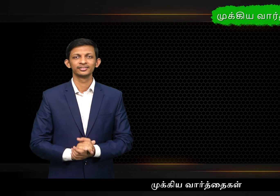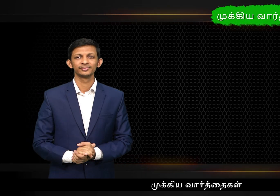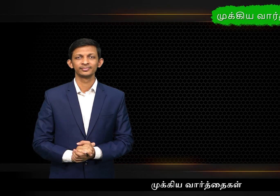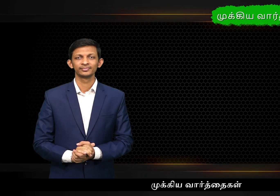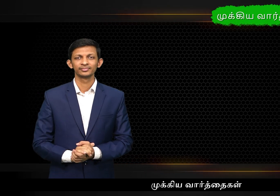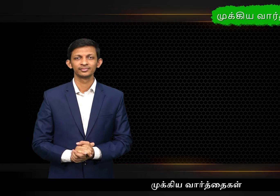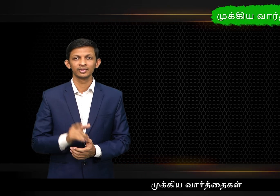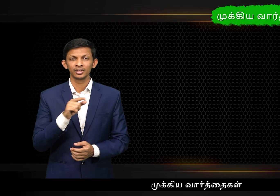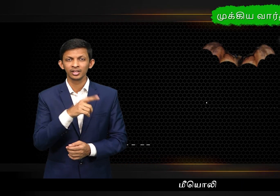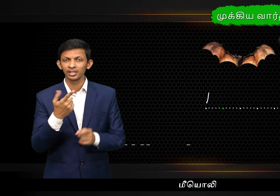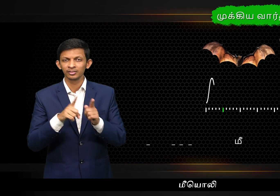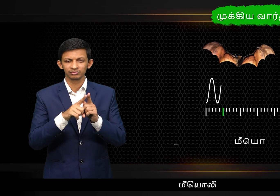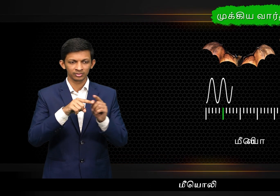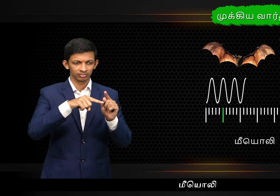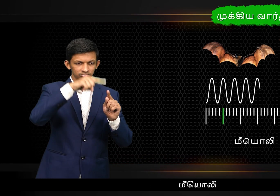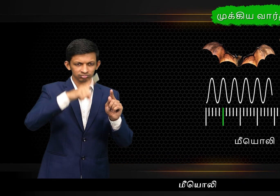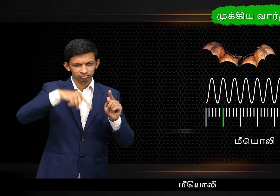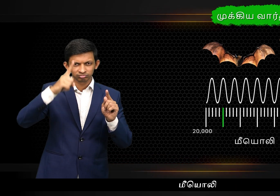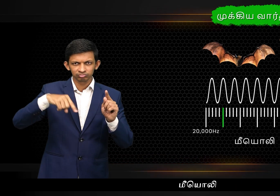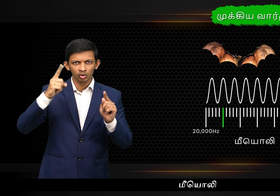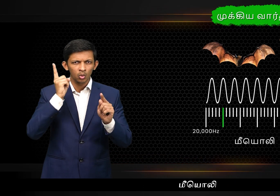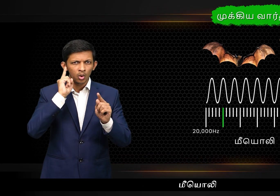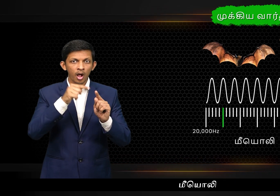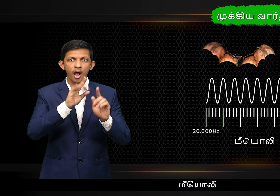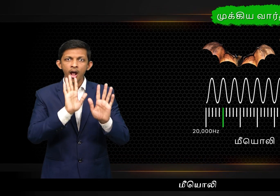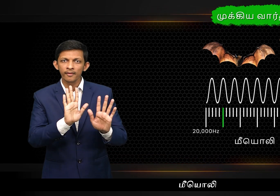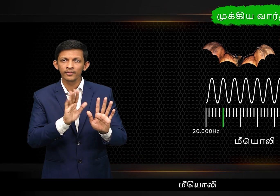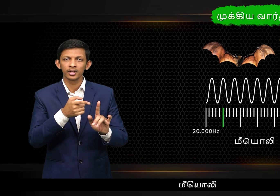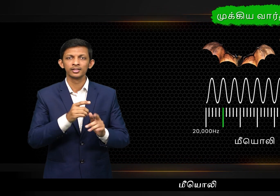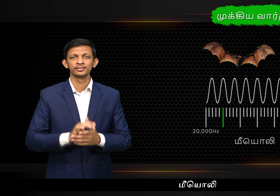முக்கிய வார்த்தைகள்: மீயொலி,